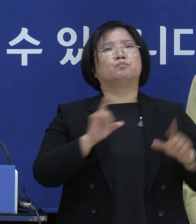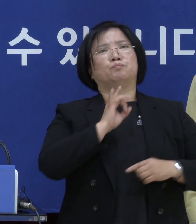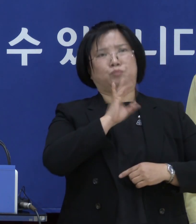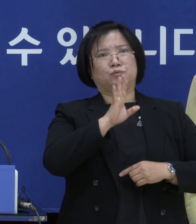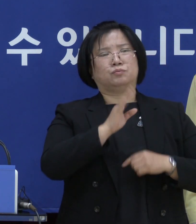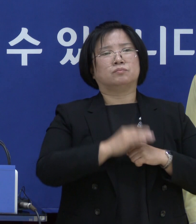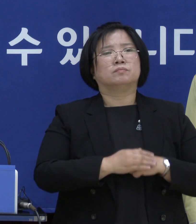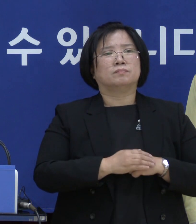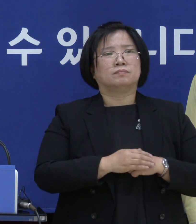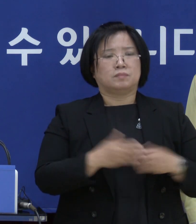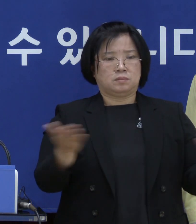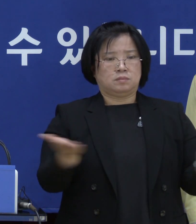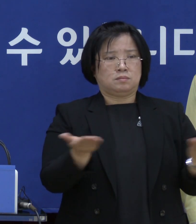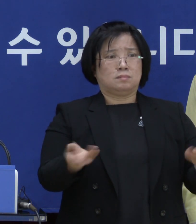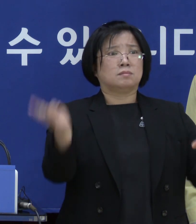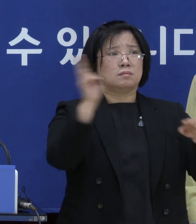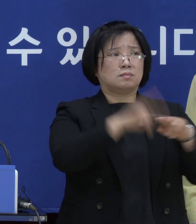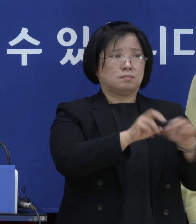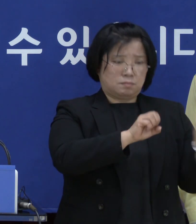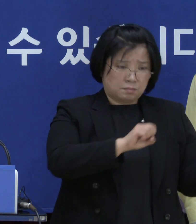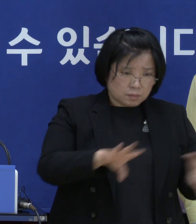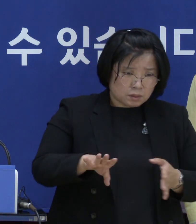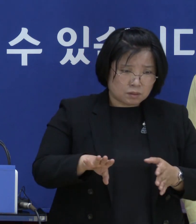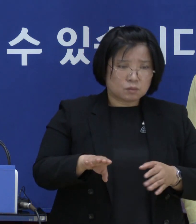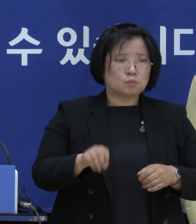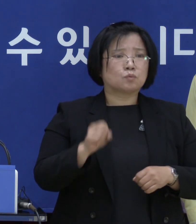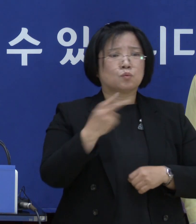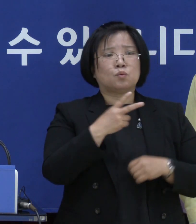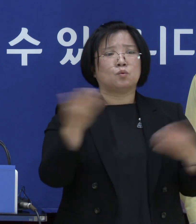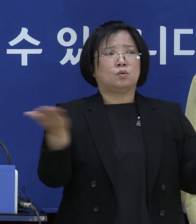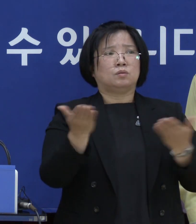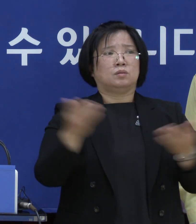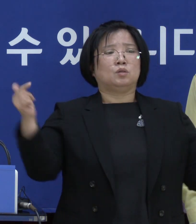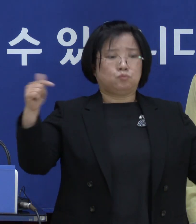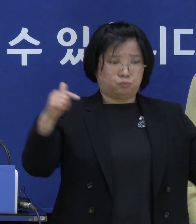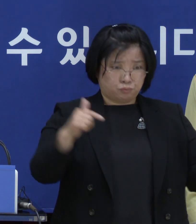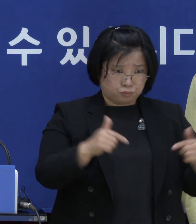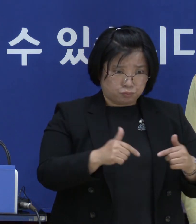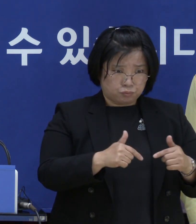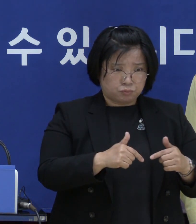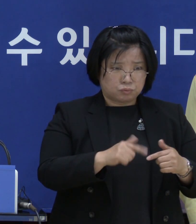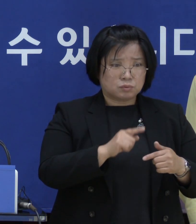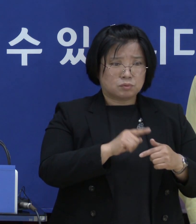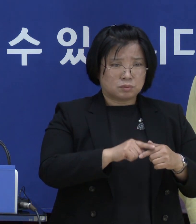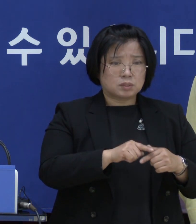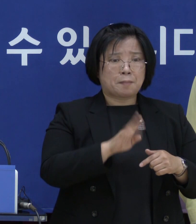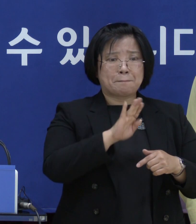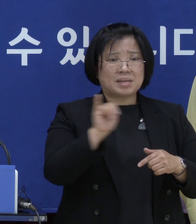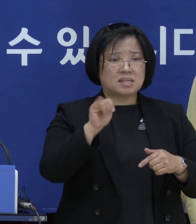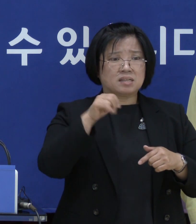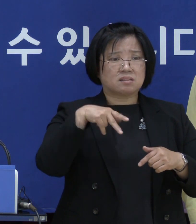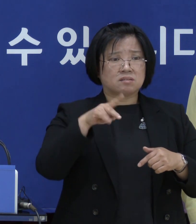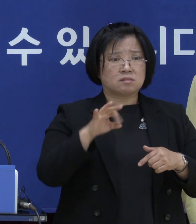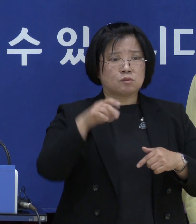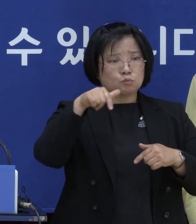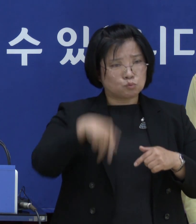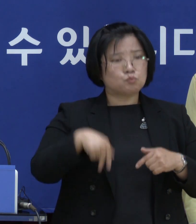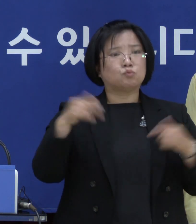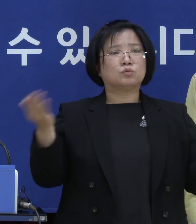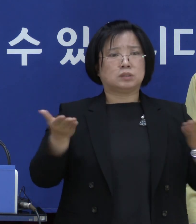일자를 잃거나 일감이 줄어든 일용직, 비정규직 근로자들,